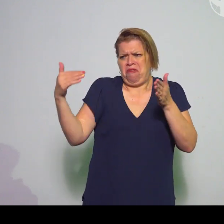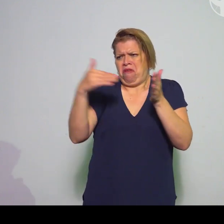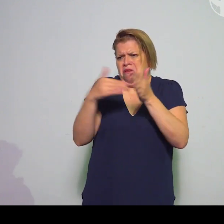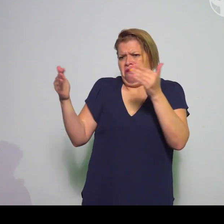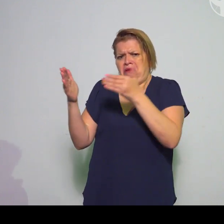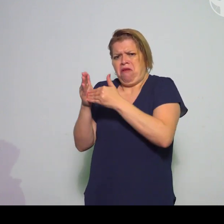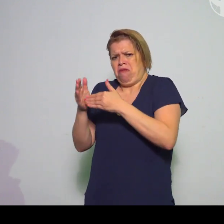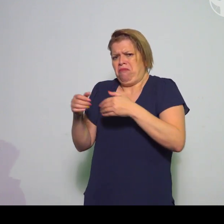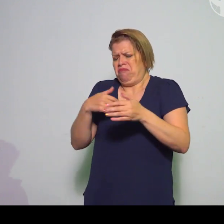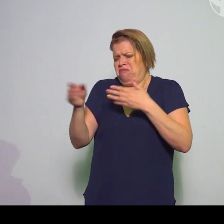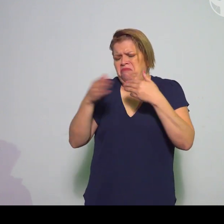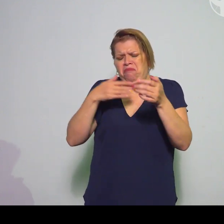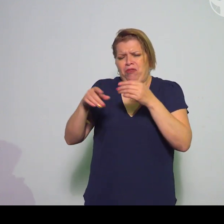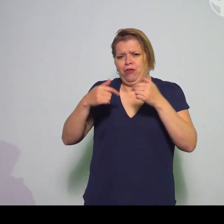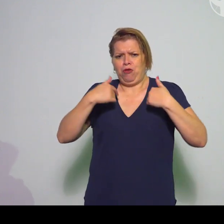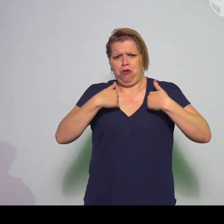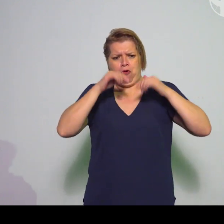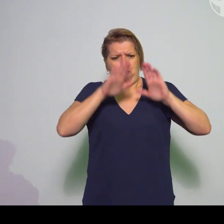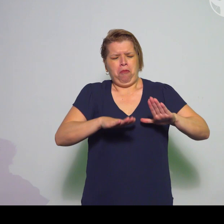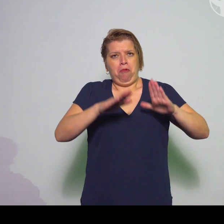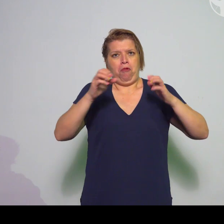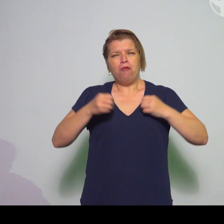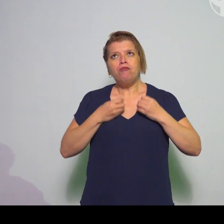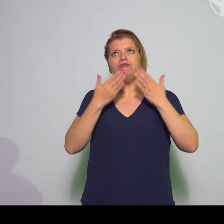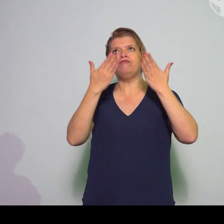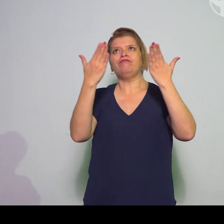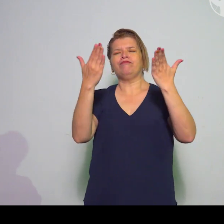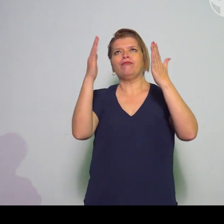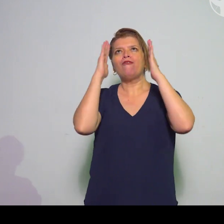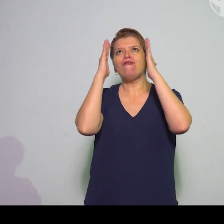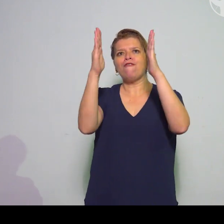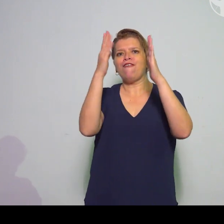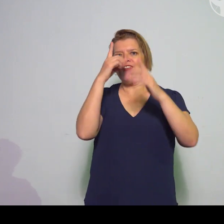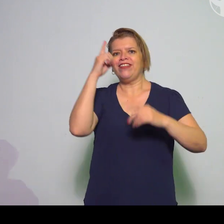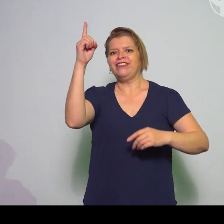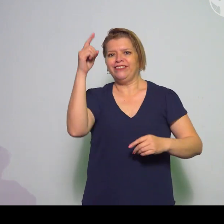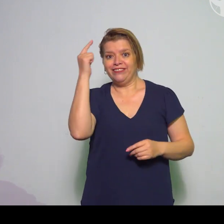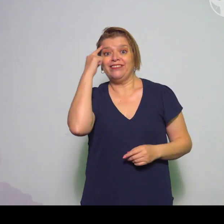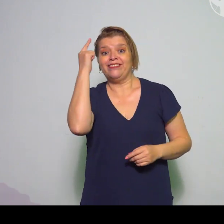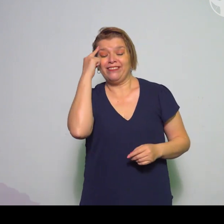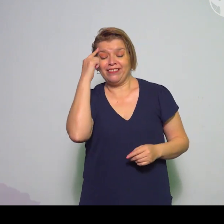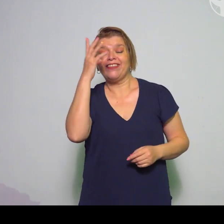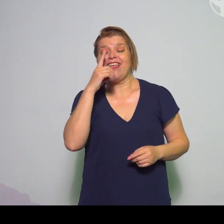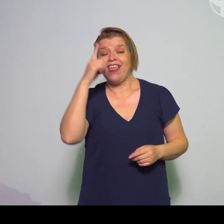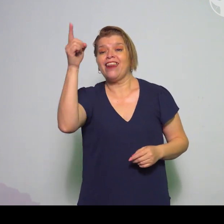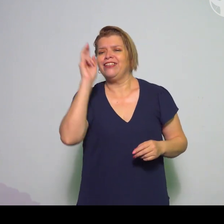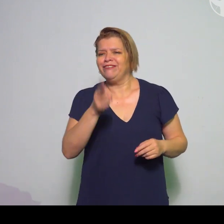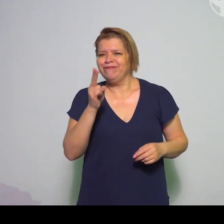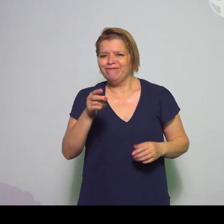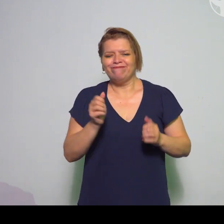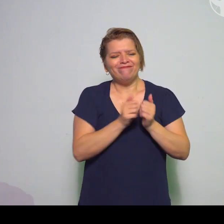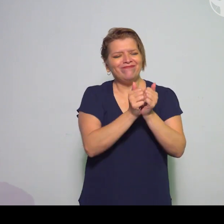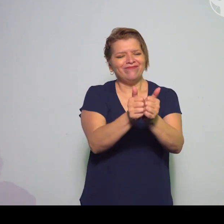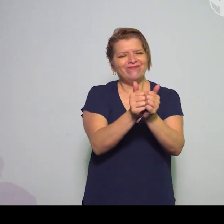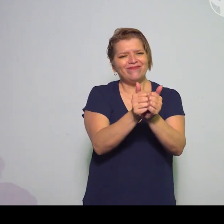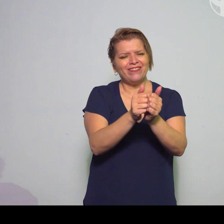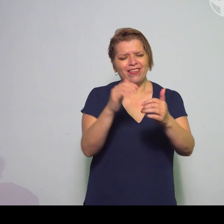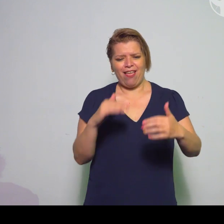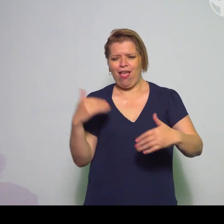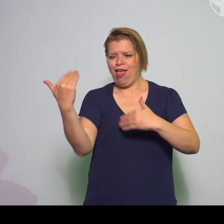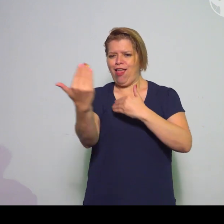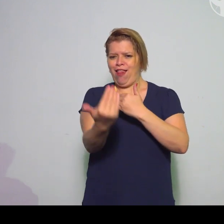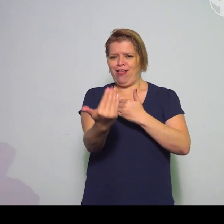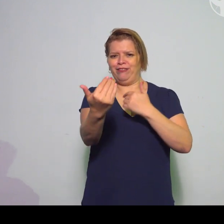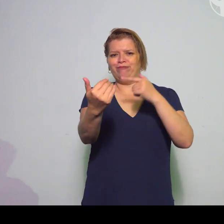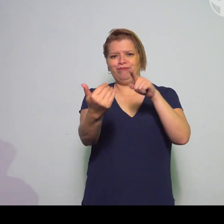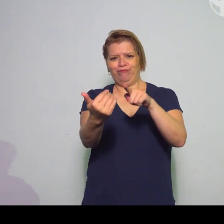ataquen, permaneceré confiado. ¿Y sabes por qué? Porque Dios está contigo. Él va delante de